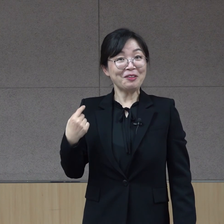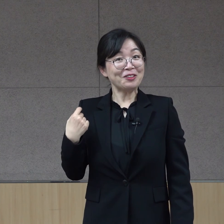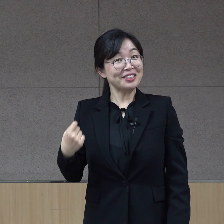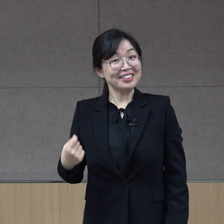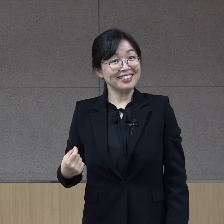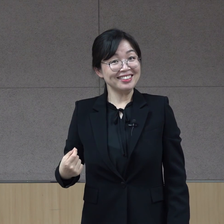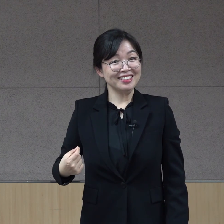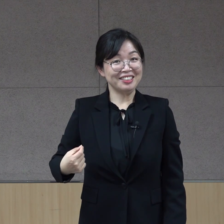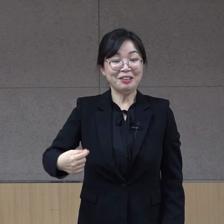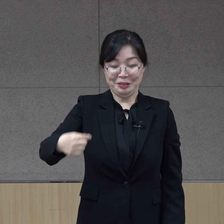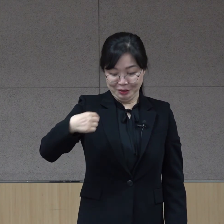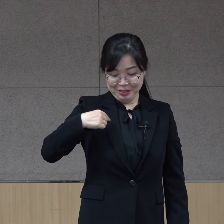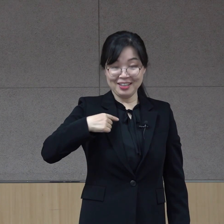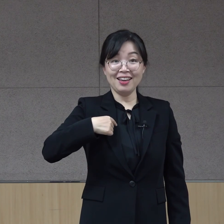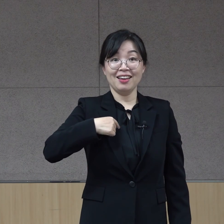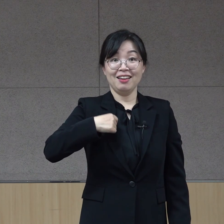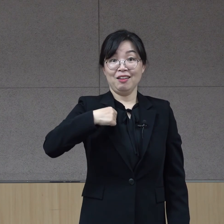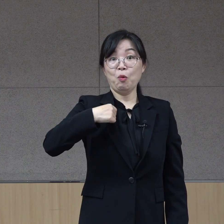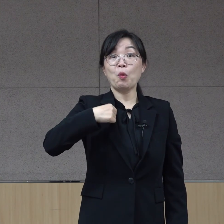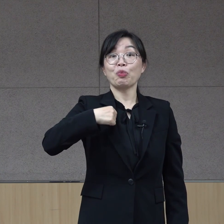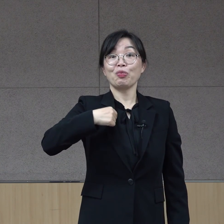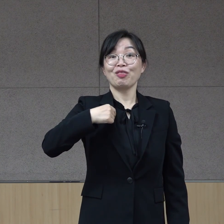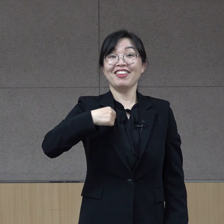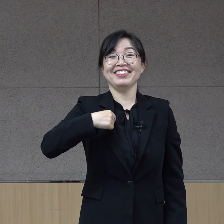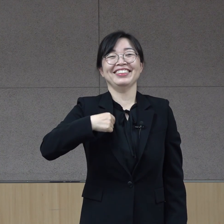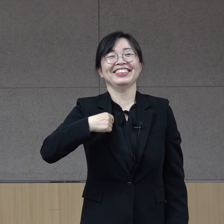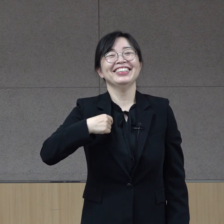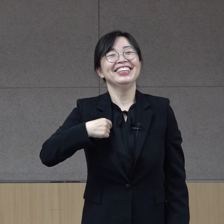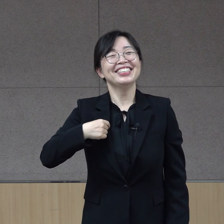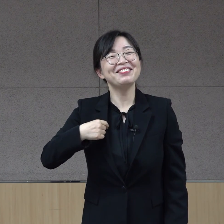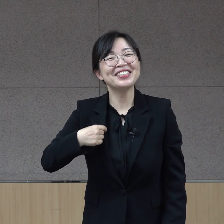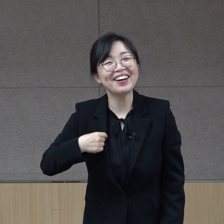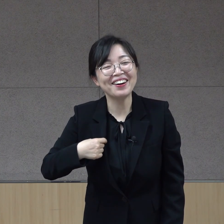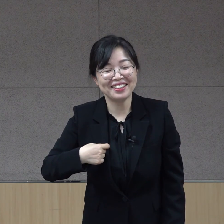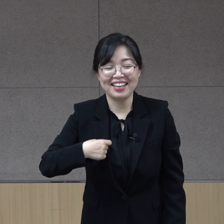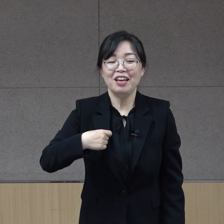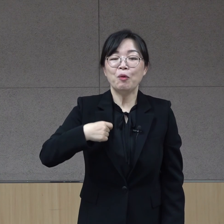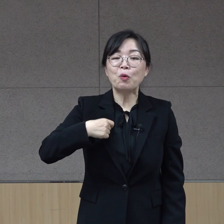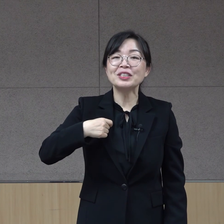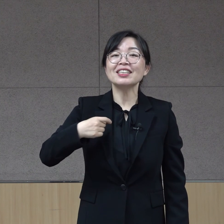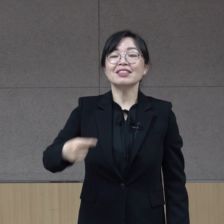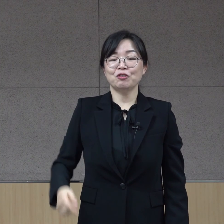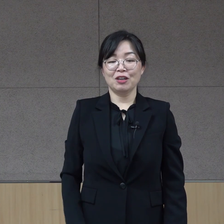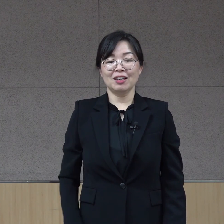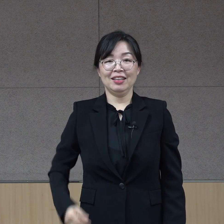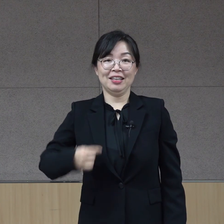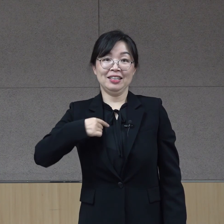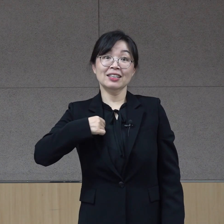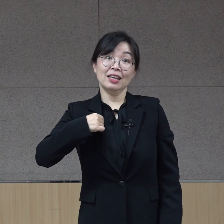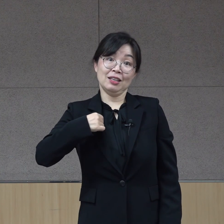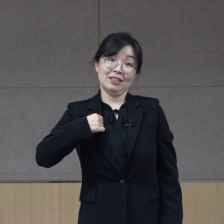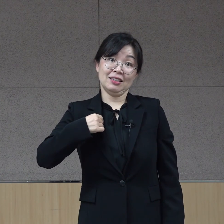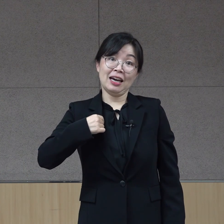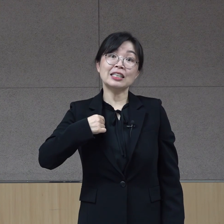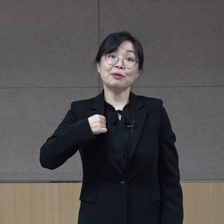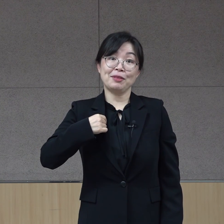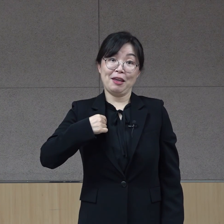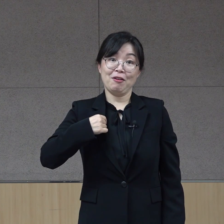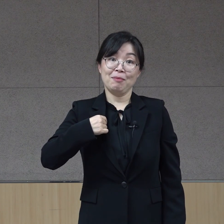옷은? 그렇죠. 이렇게 옷. 쉽죠? 네. 옷이라는 수화가 이렇게 가리키면 돼요.